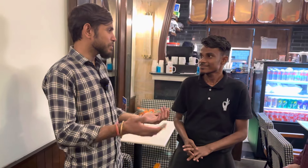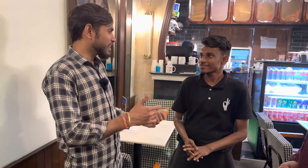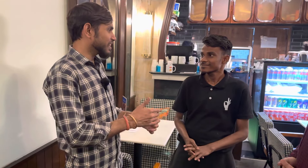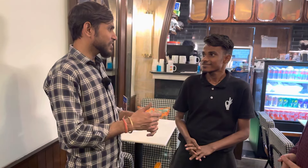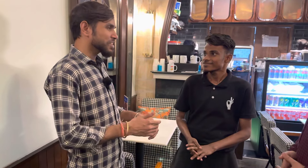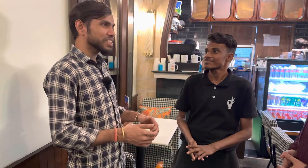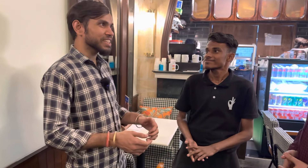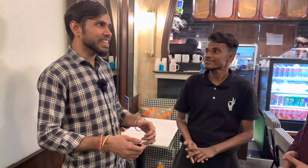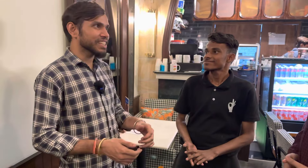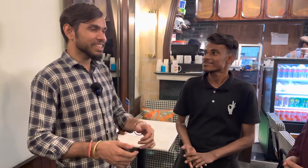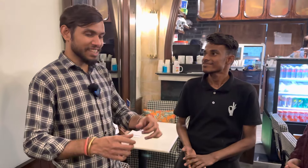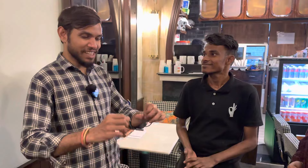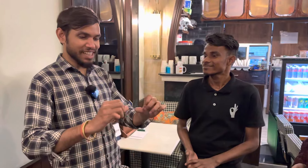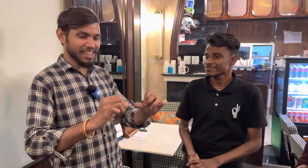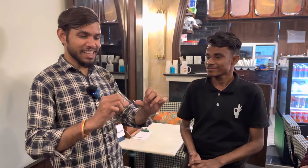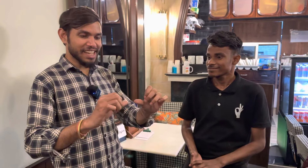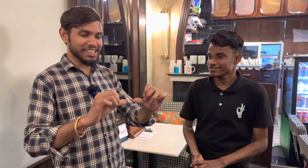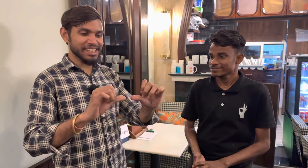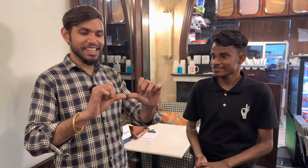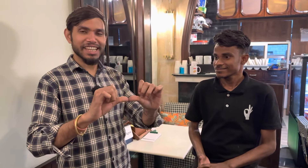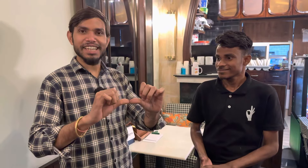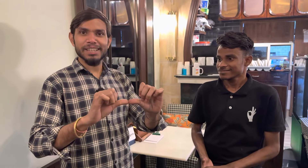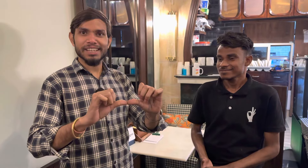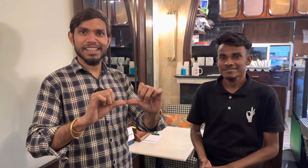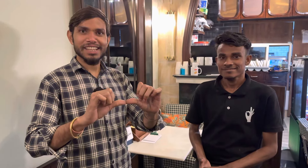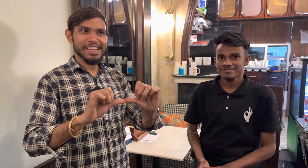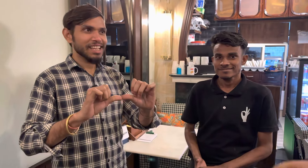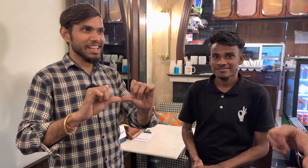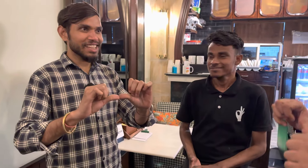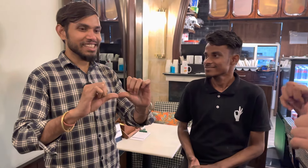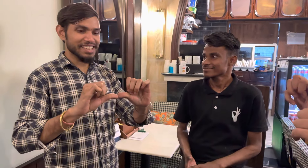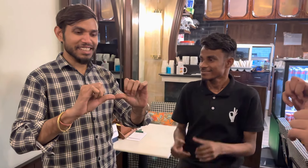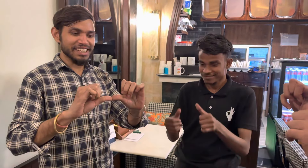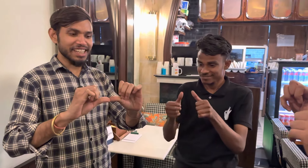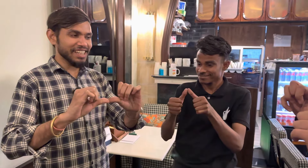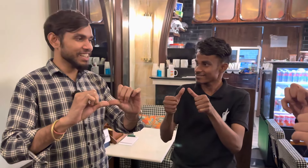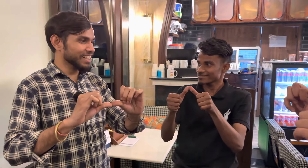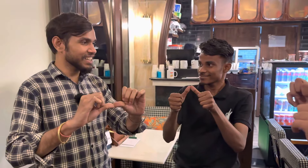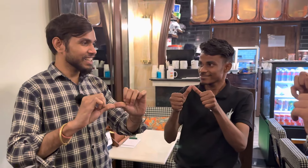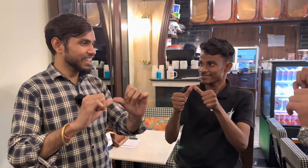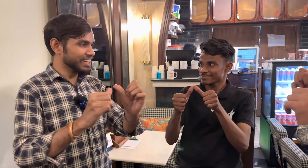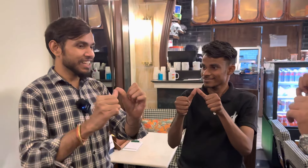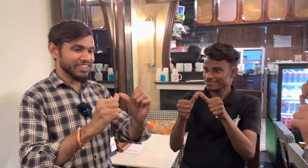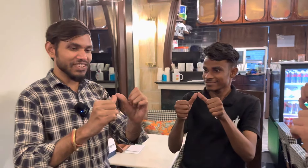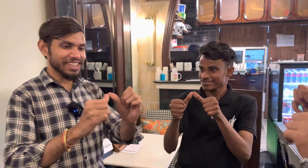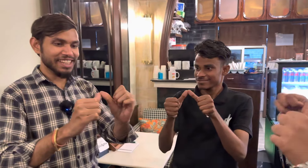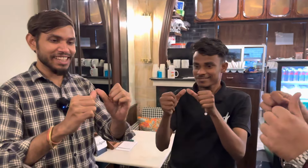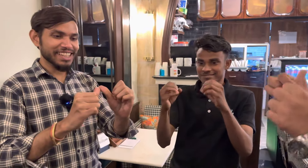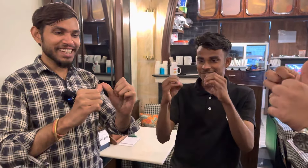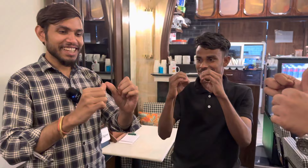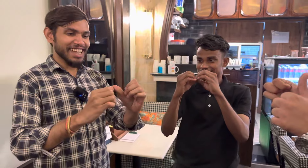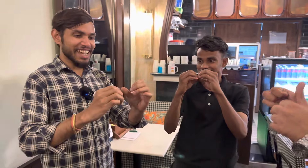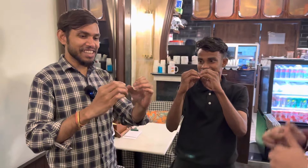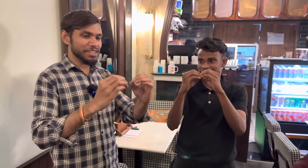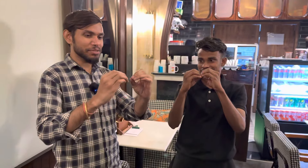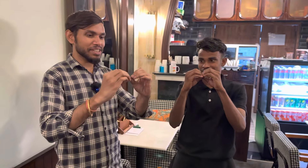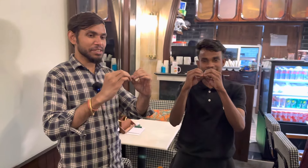मैंने इन्हों से सीखे हैं, जैसे ऐसे ए. ओके ये साइन है ए के लिए. ओके ओके ओके. एंड दिस वन इज